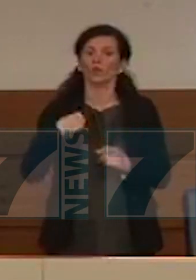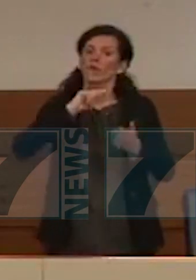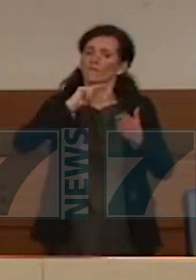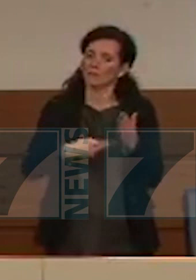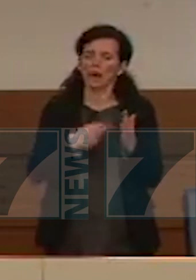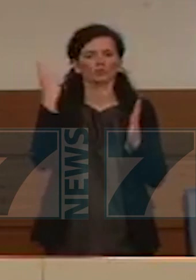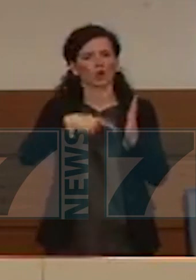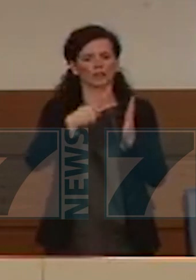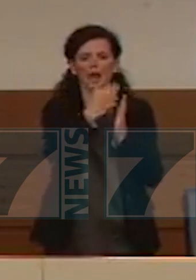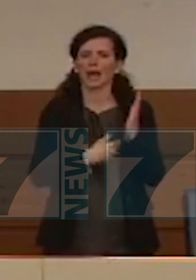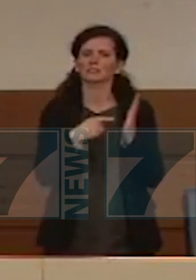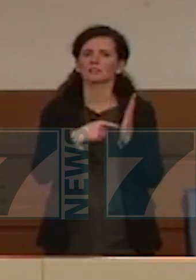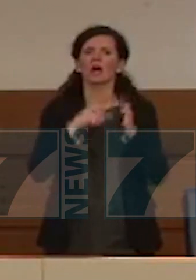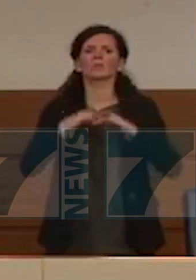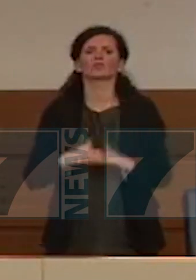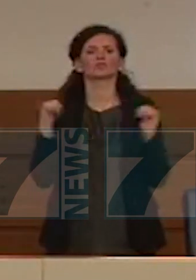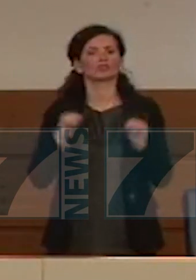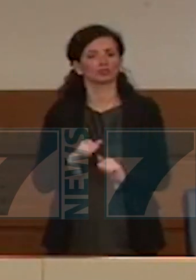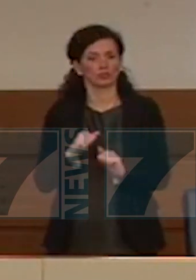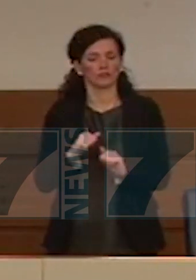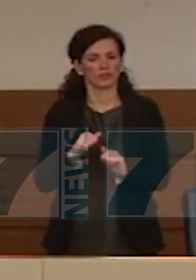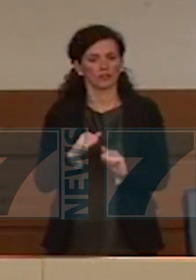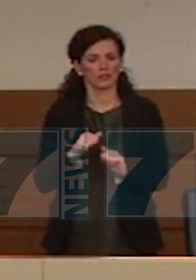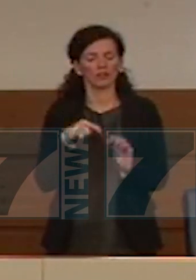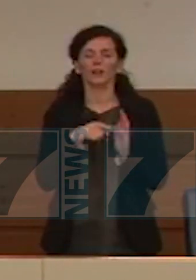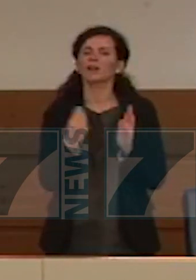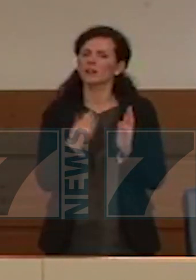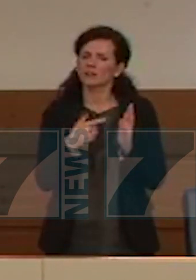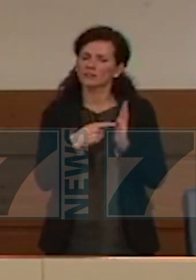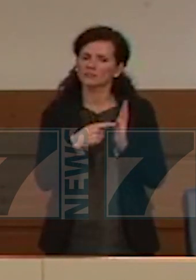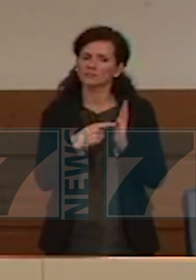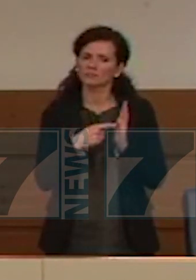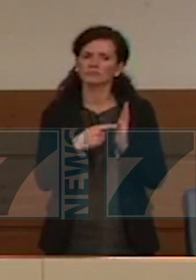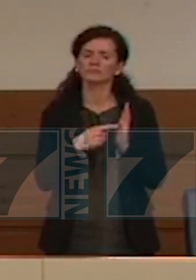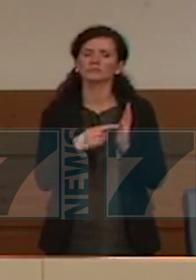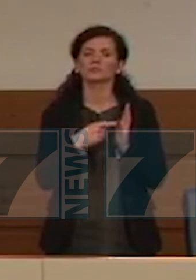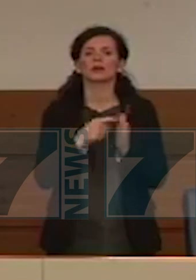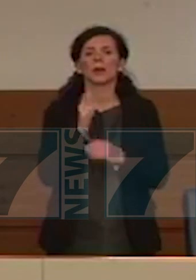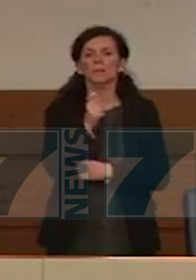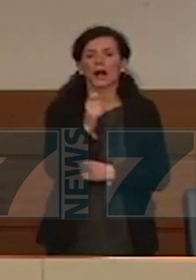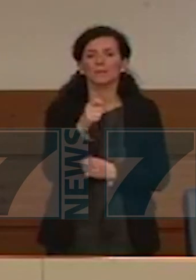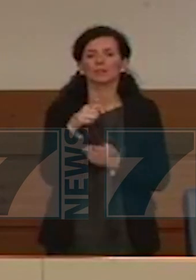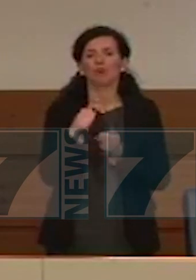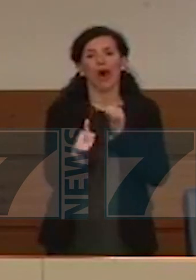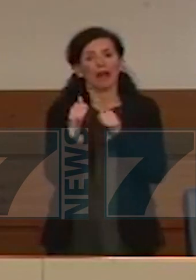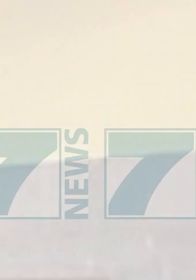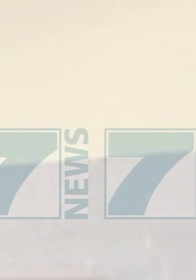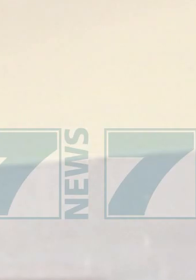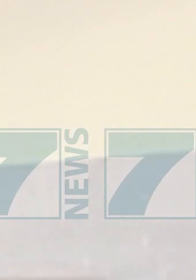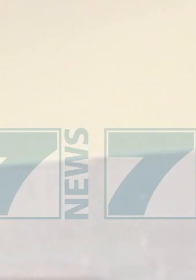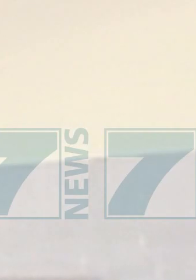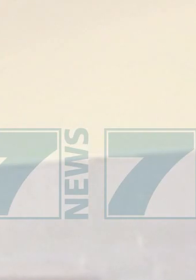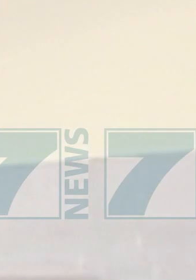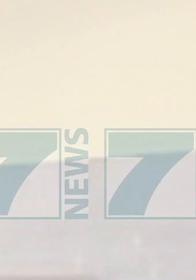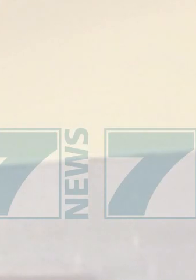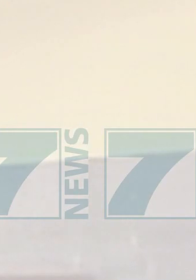9-70 vjeç dhe pjesa tjetër janë mbi 70. Kjo tregon se mosha dhe sëmundjet kronike janë të lidhura ngushtë me këtë sëmundje. Qeveria